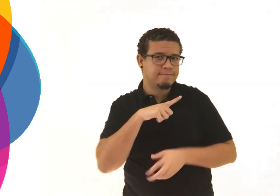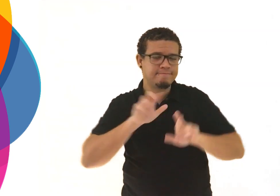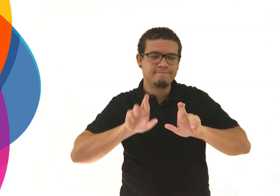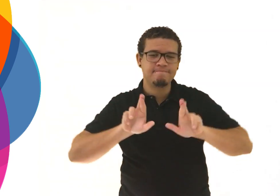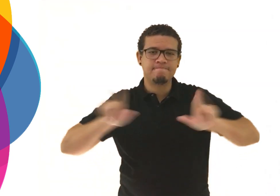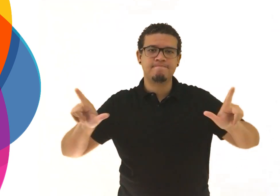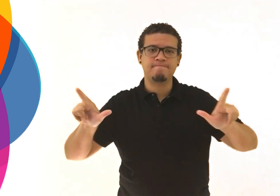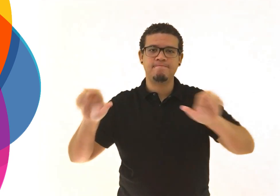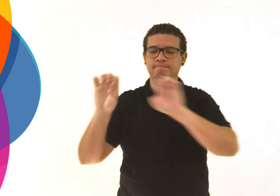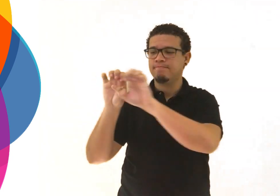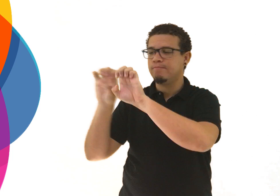espaço-gesto-visual.